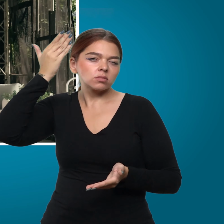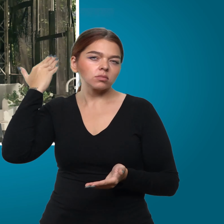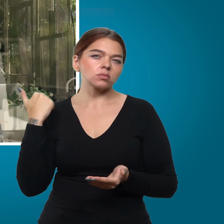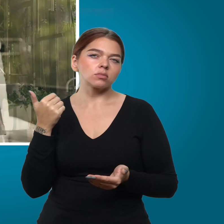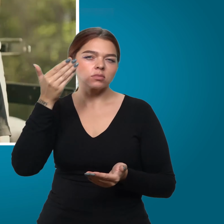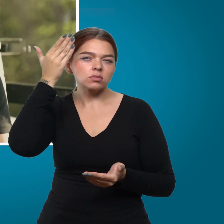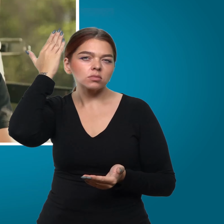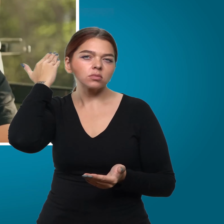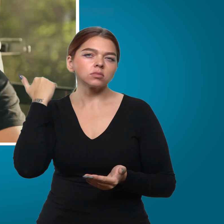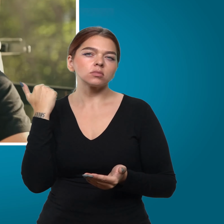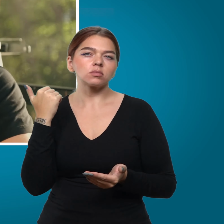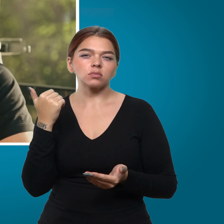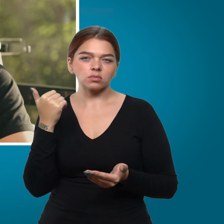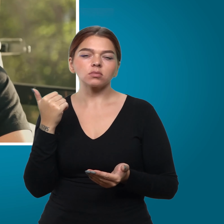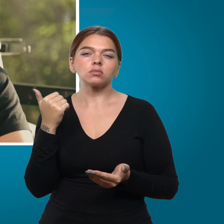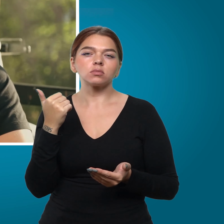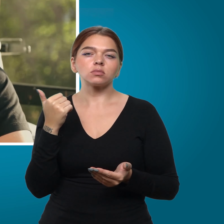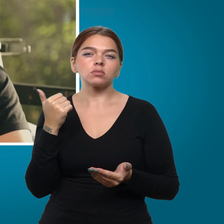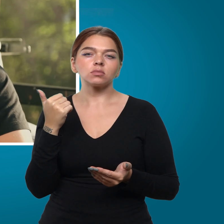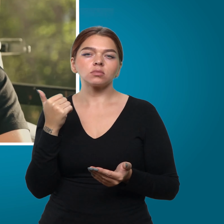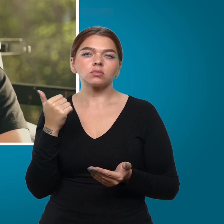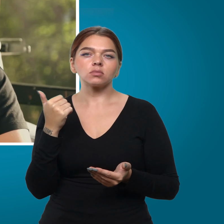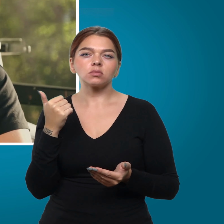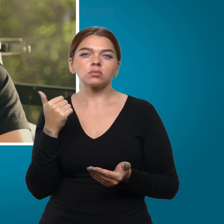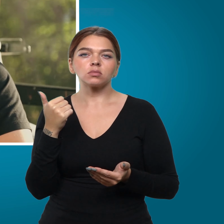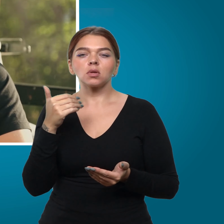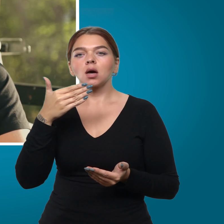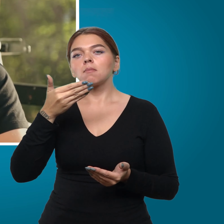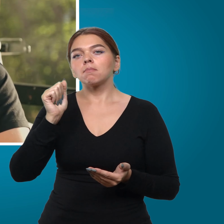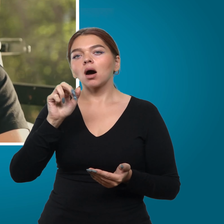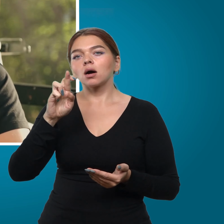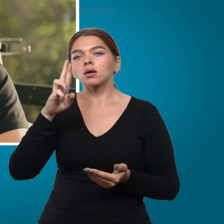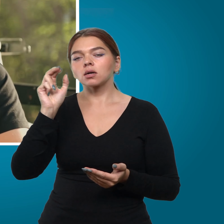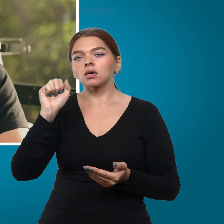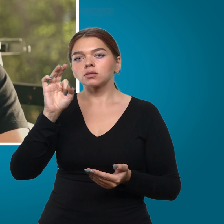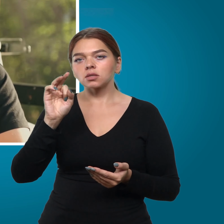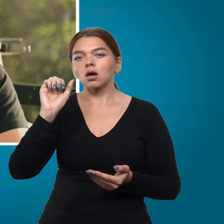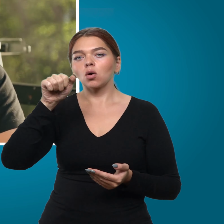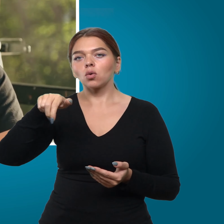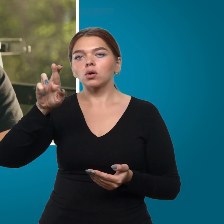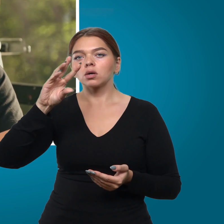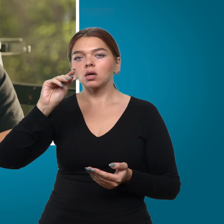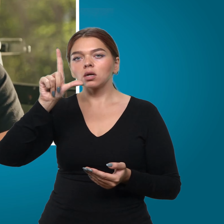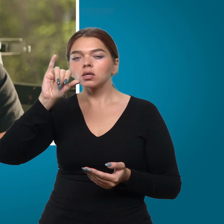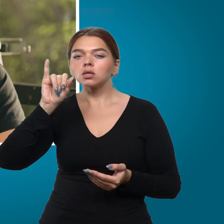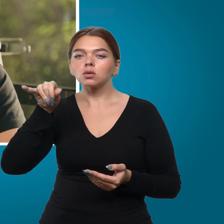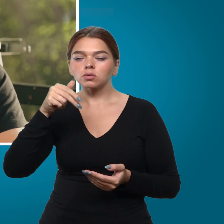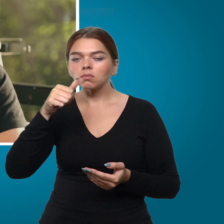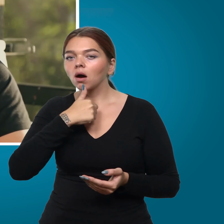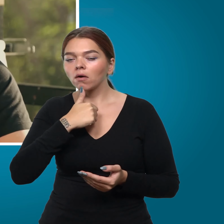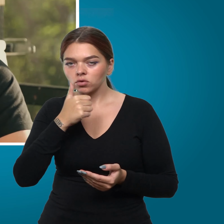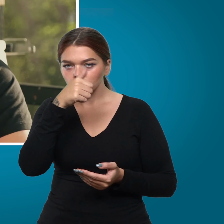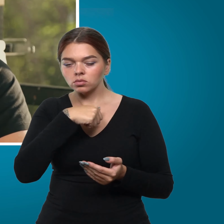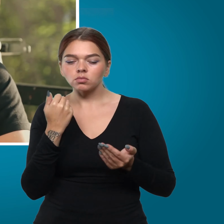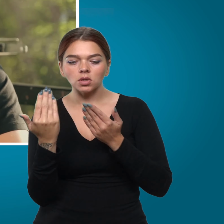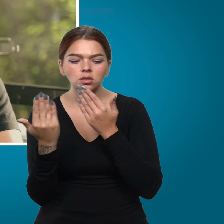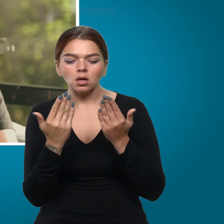Žinant, su tom problemom ir paaugliais ir jaunimu, tai kažkada, kai pradėjau skaityti senąją